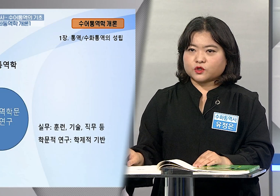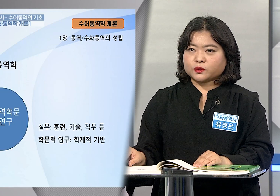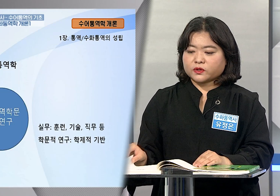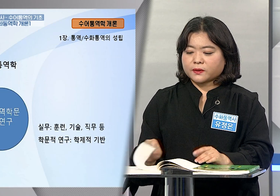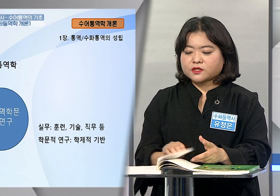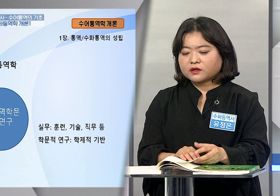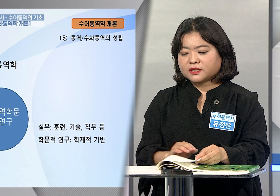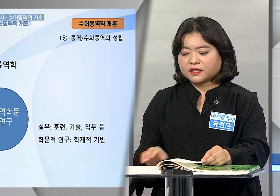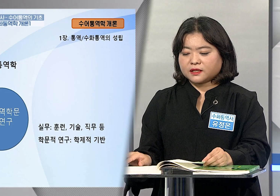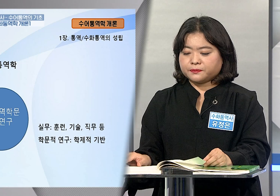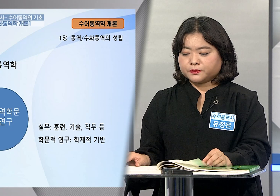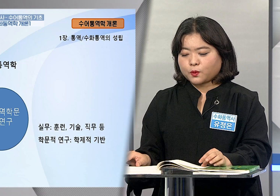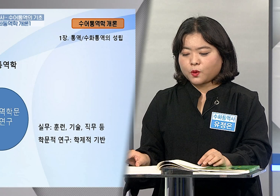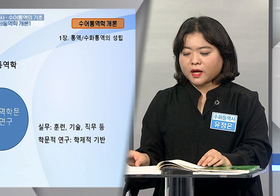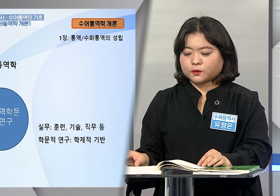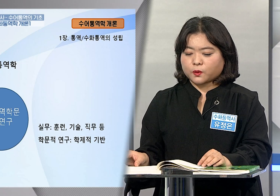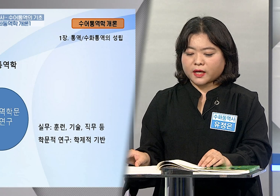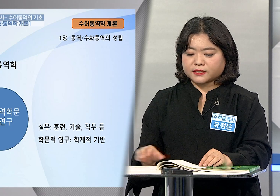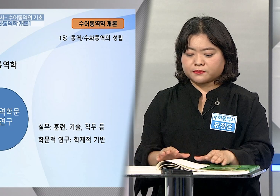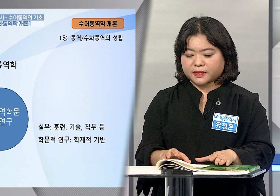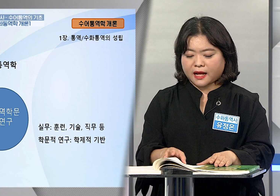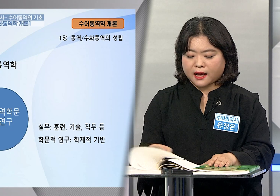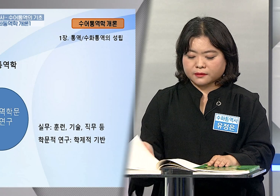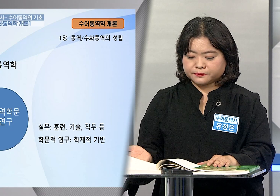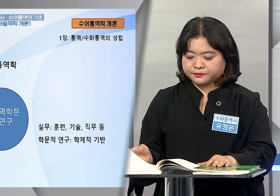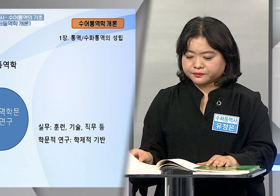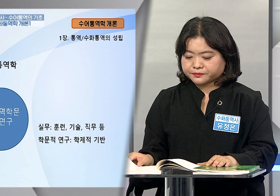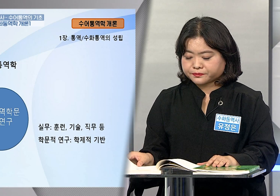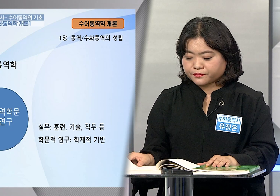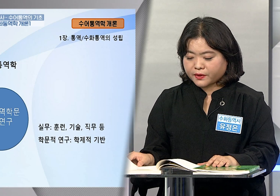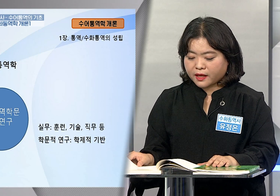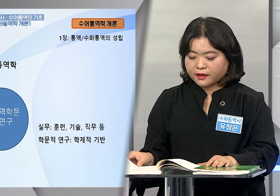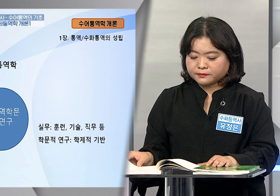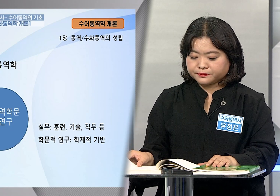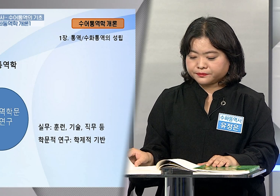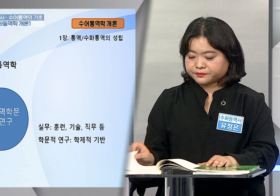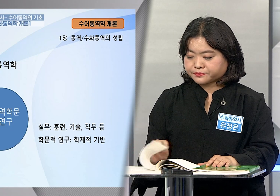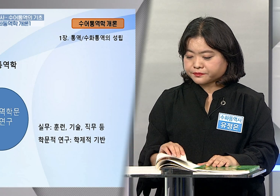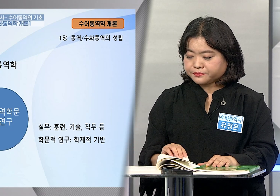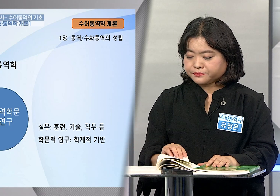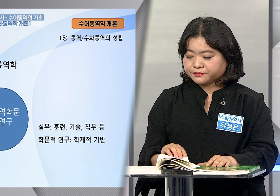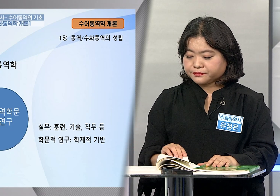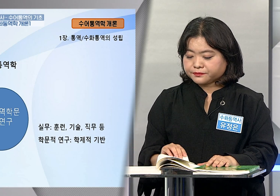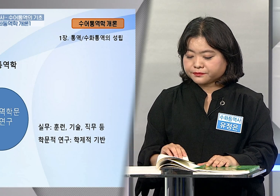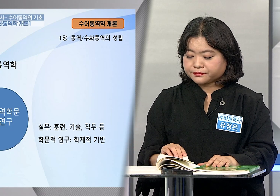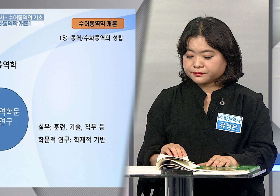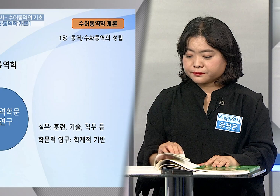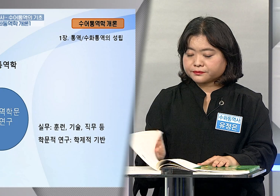자, 수화 통역의 성립으로 가도록 하겠습니다. 네.